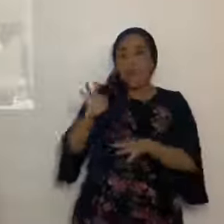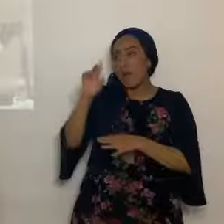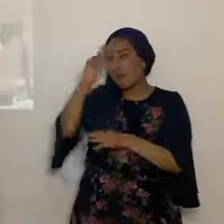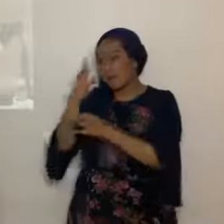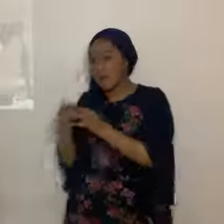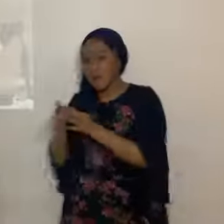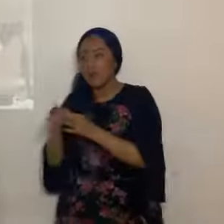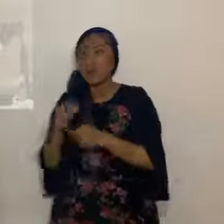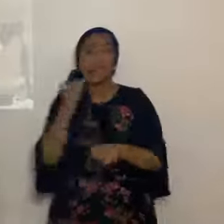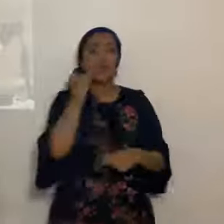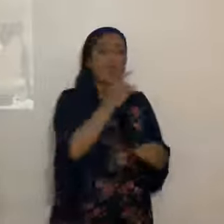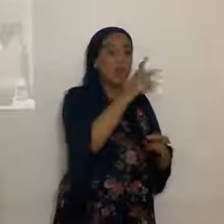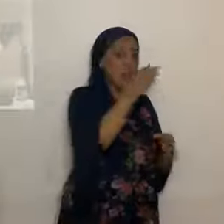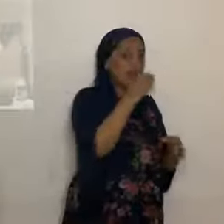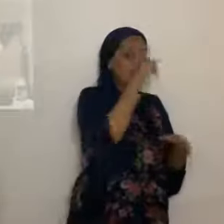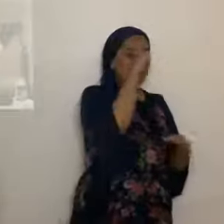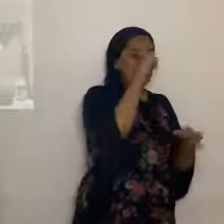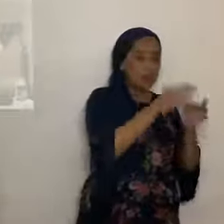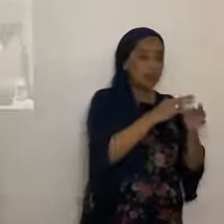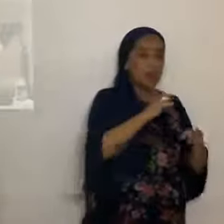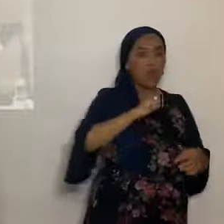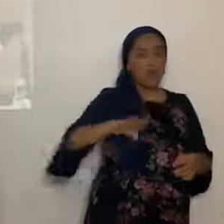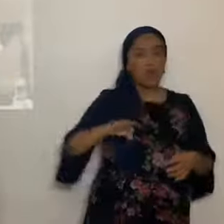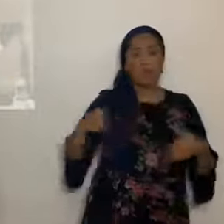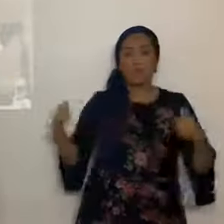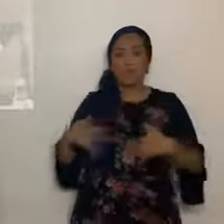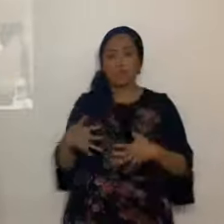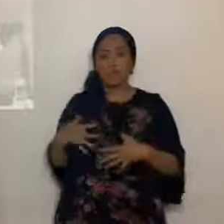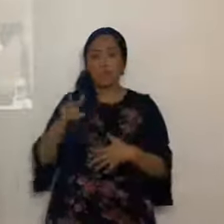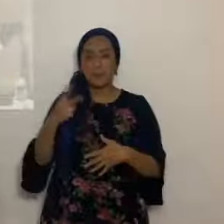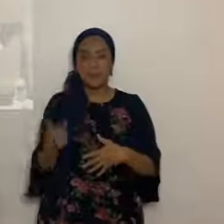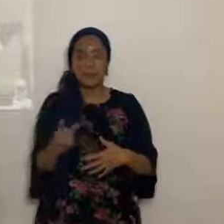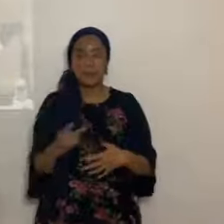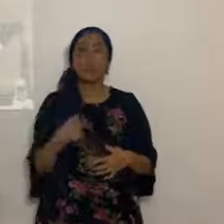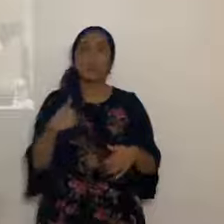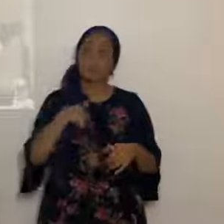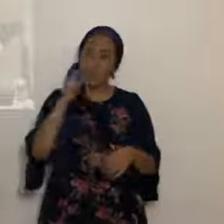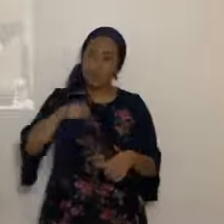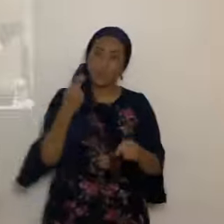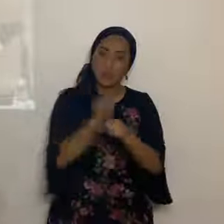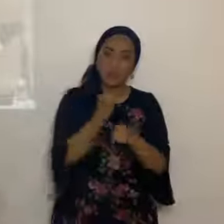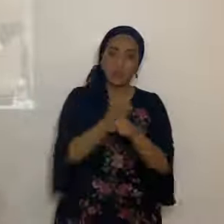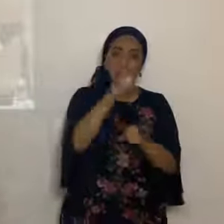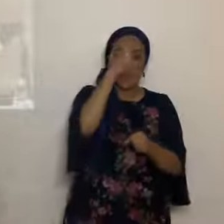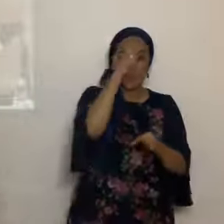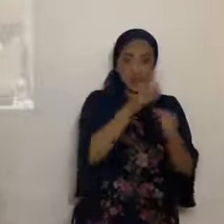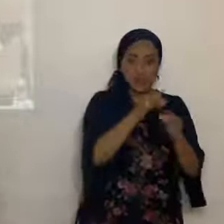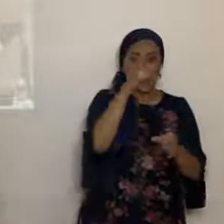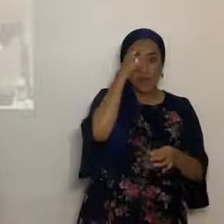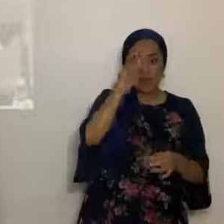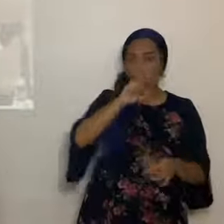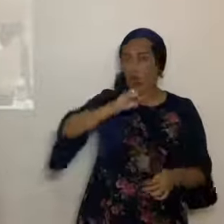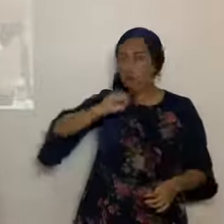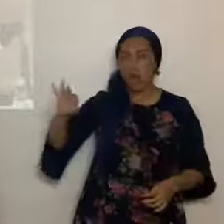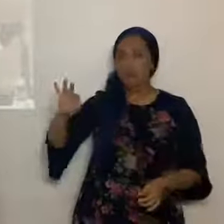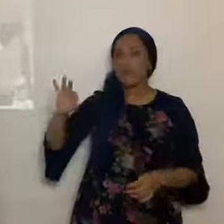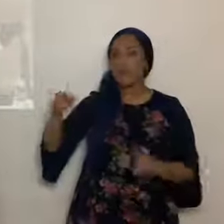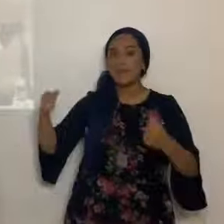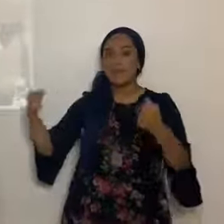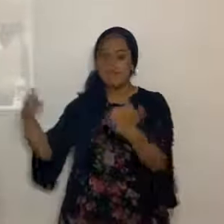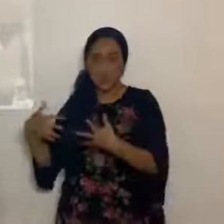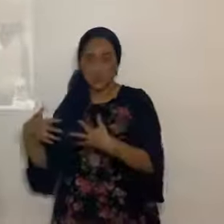fe apaga el miedo. Vamos a utilizar entonces la fe para apagar el miedo, no el miedo y apagar la fe, no, sino la